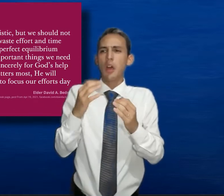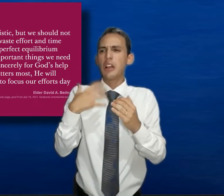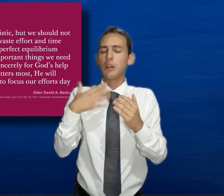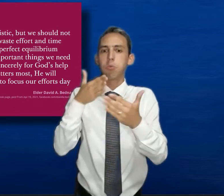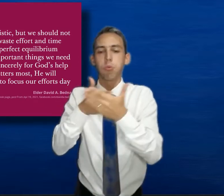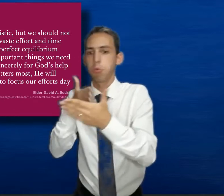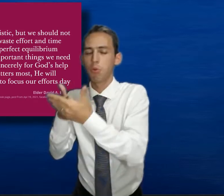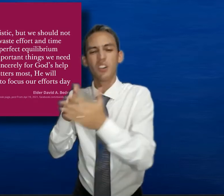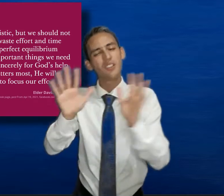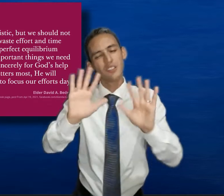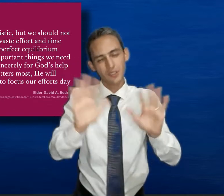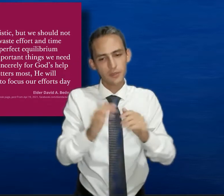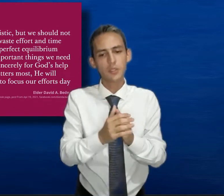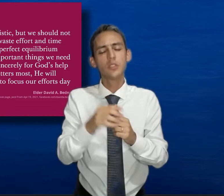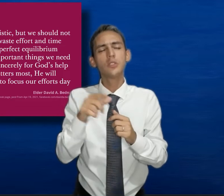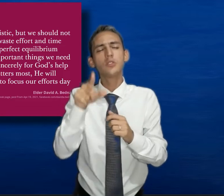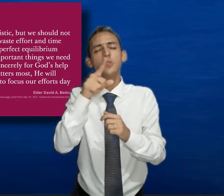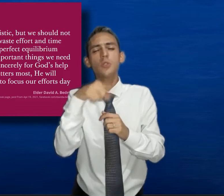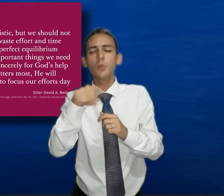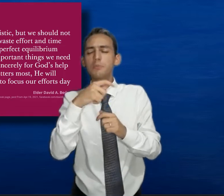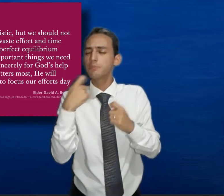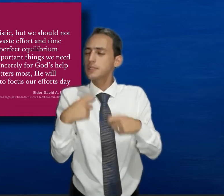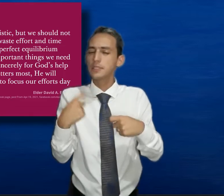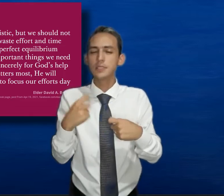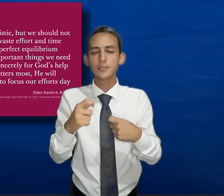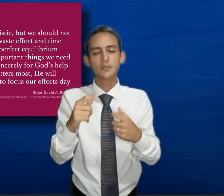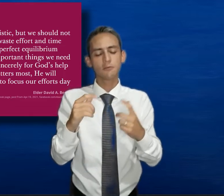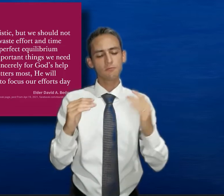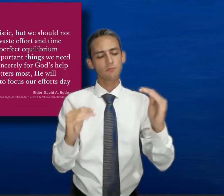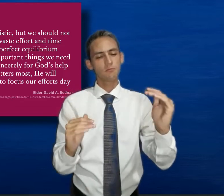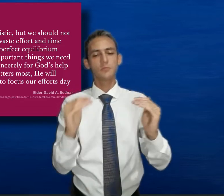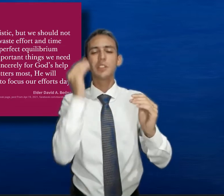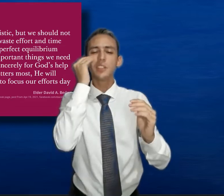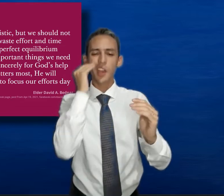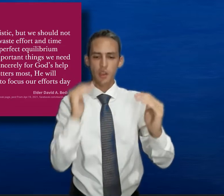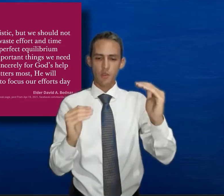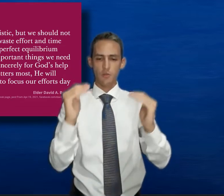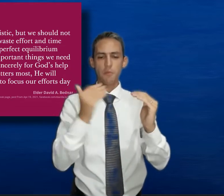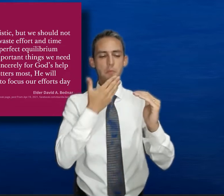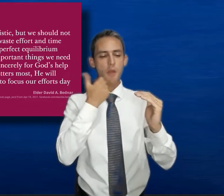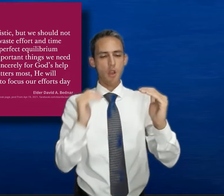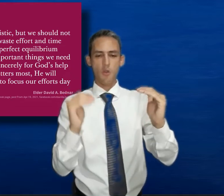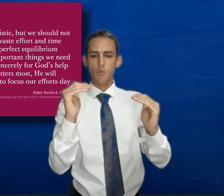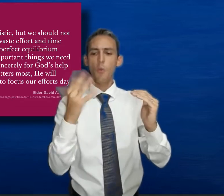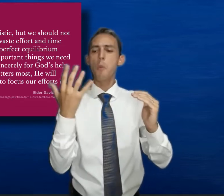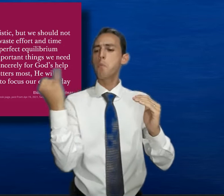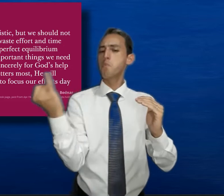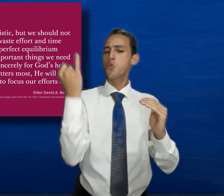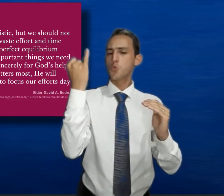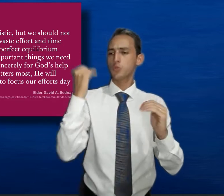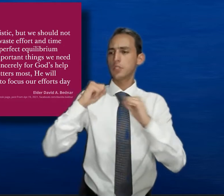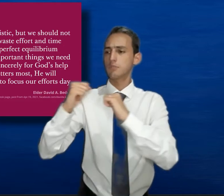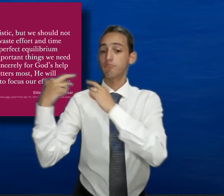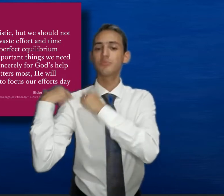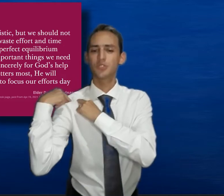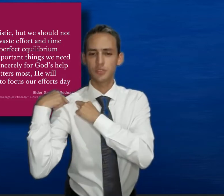simplístico ou simplista, mas não devemos ficar frustrados e desperdiçar nossos esforços e nosso tempo